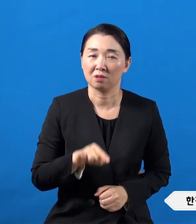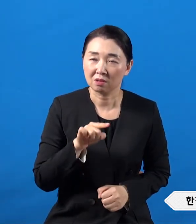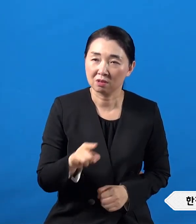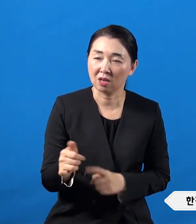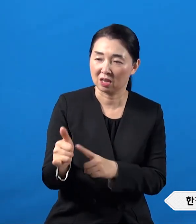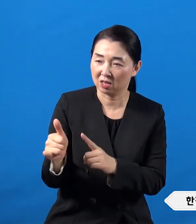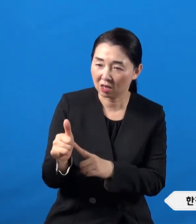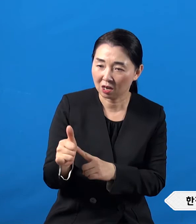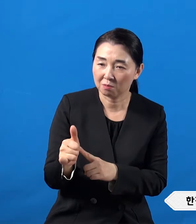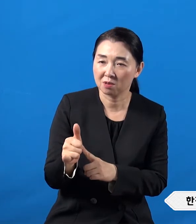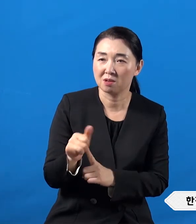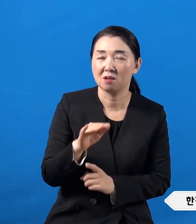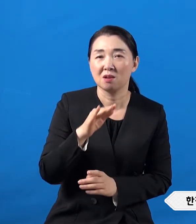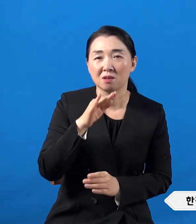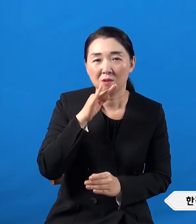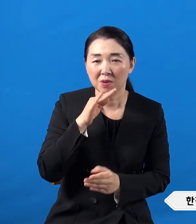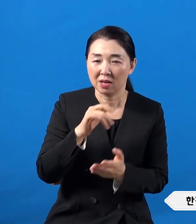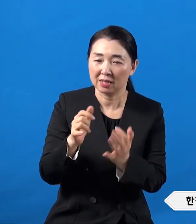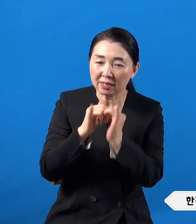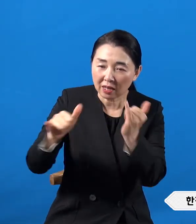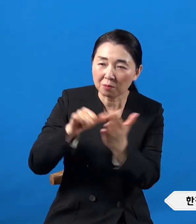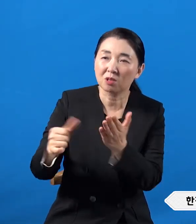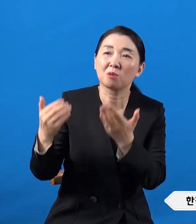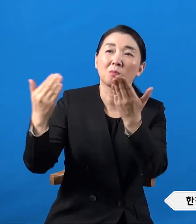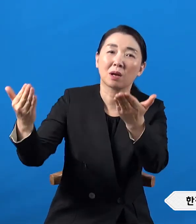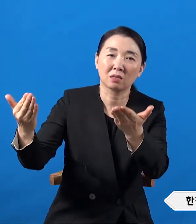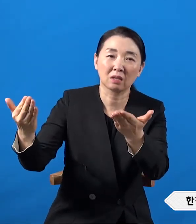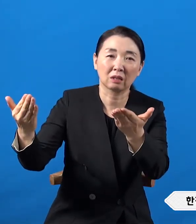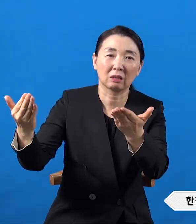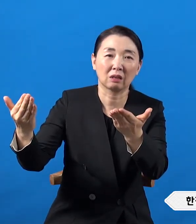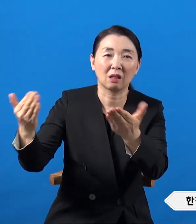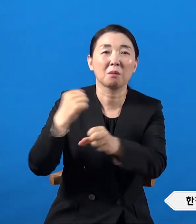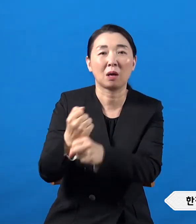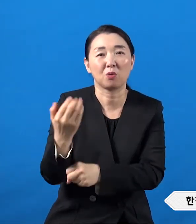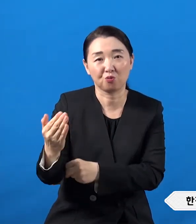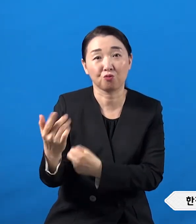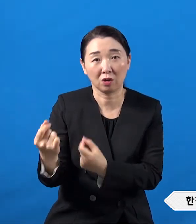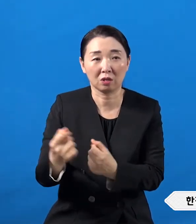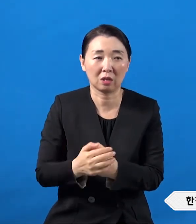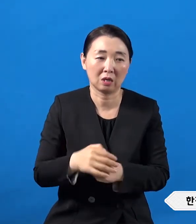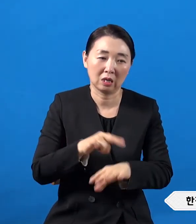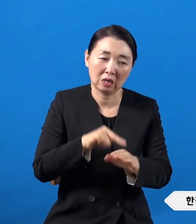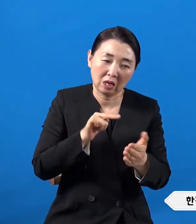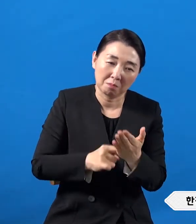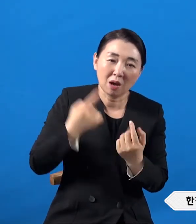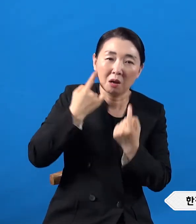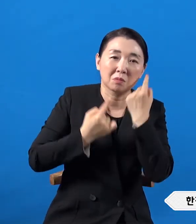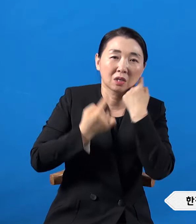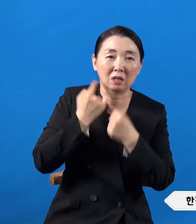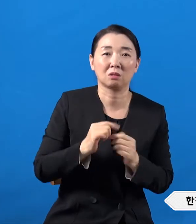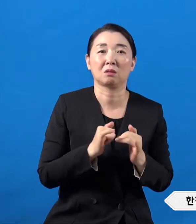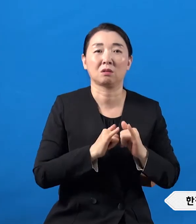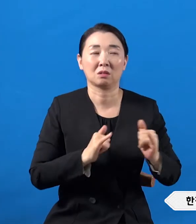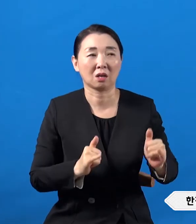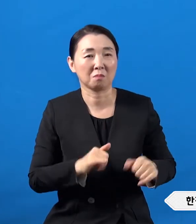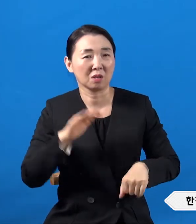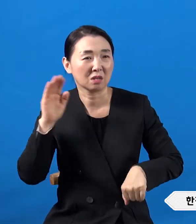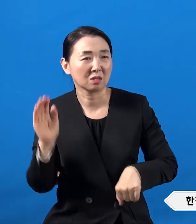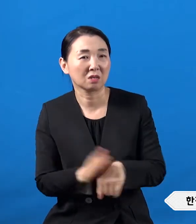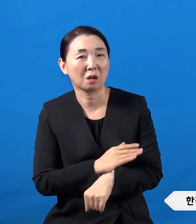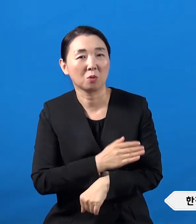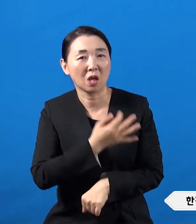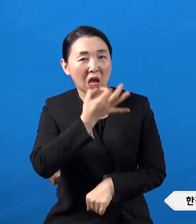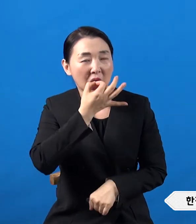그것이 그를 그렇게까지 내몬 것입니다. 내면의 상처가 인간을 얼마나 잘못된